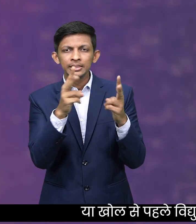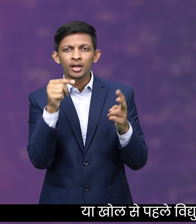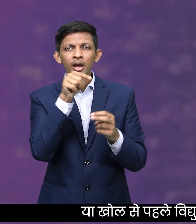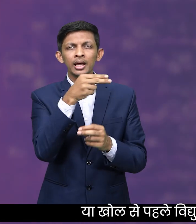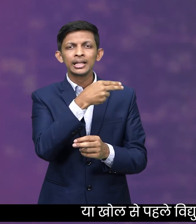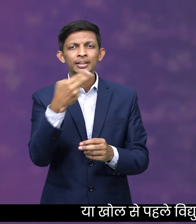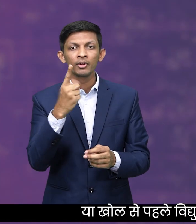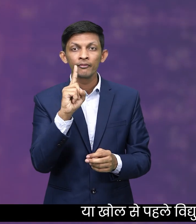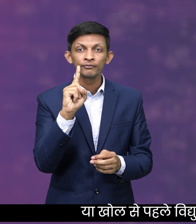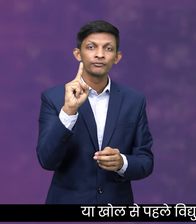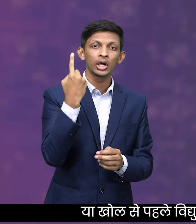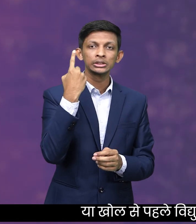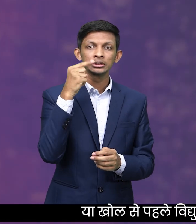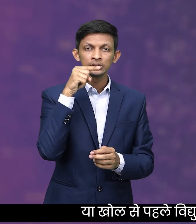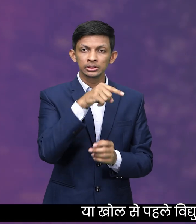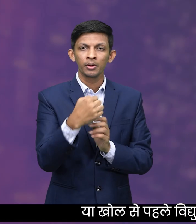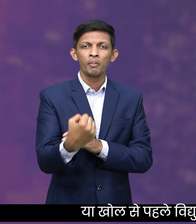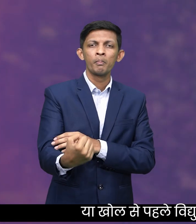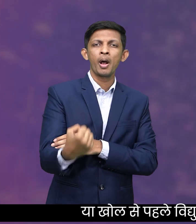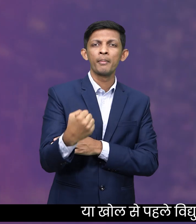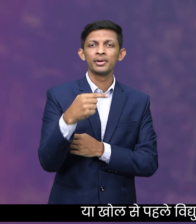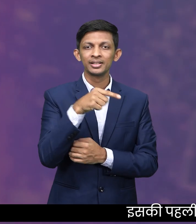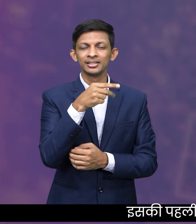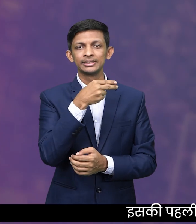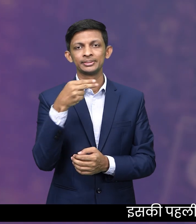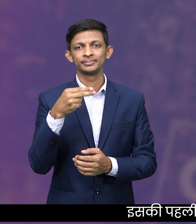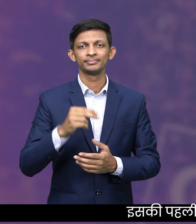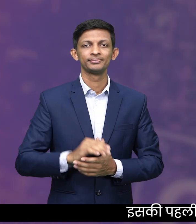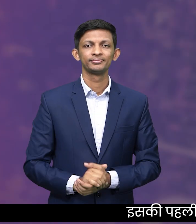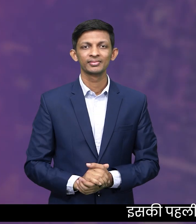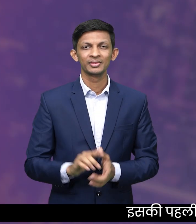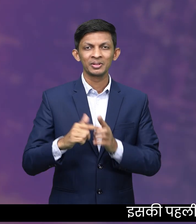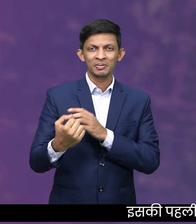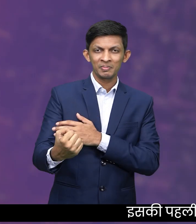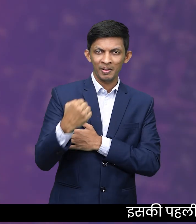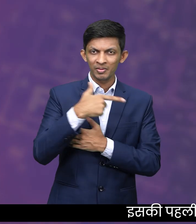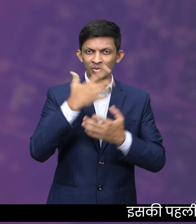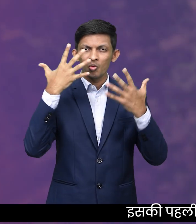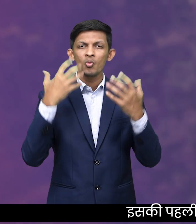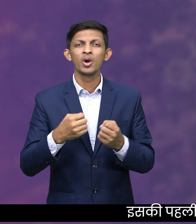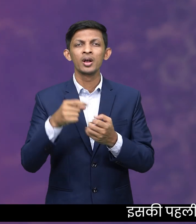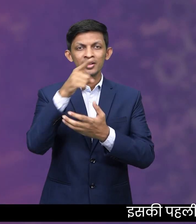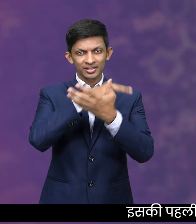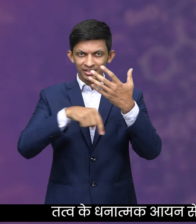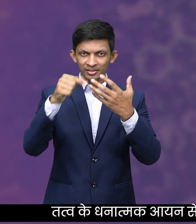हटाने के लिए आवश्यक ऊर्जा को इसकी पहली आयनीकरण ऊर्जा कहा जाता है। तत्व